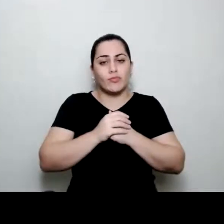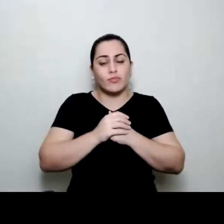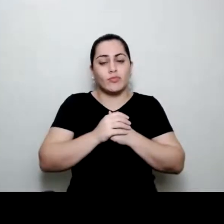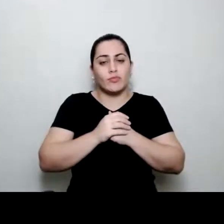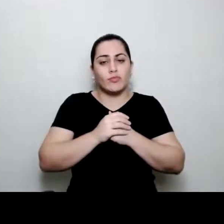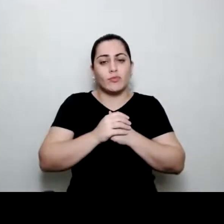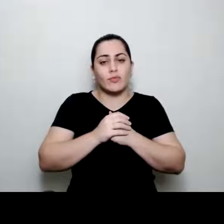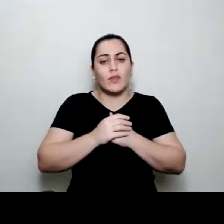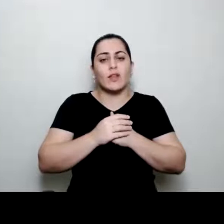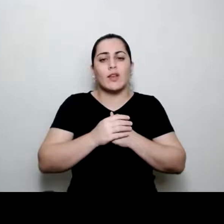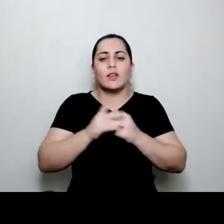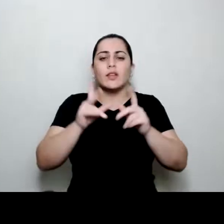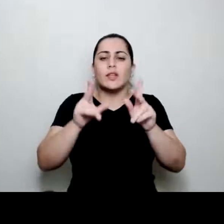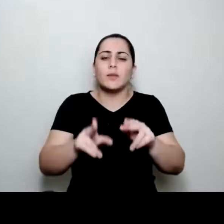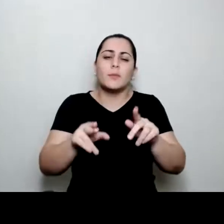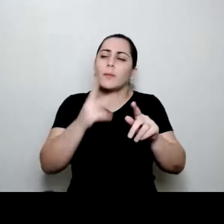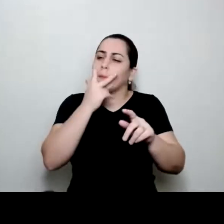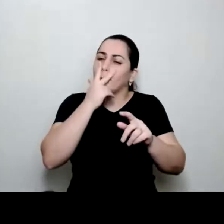para salvaguardar,